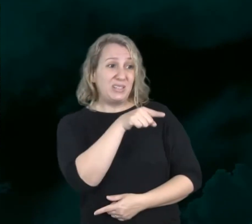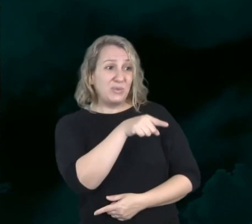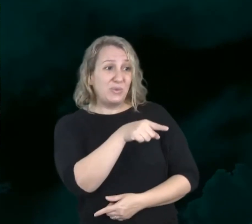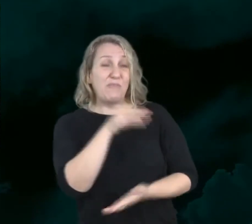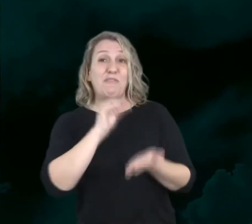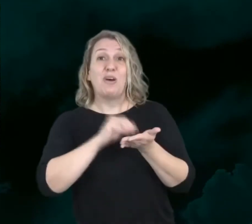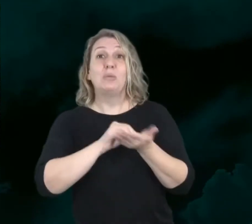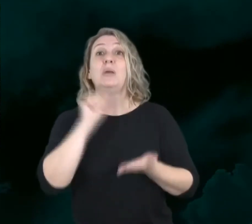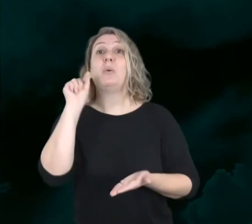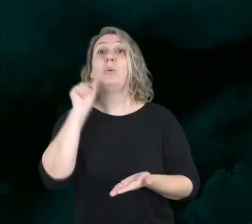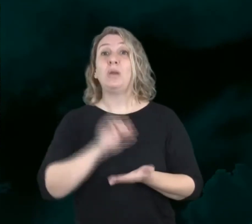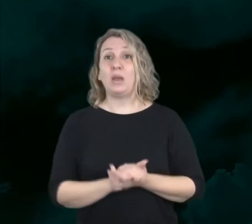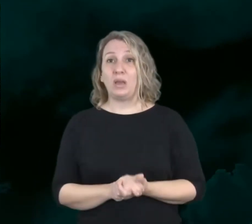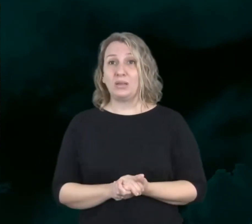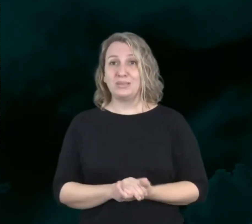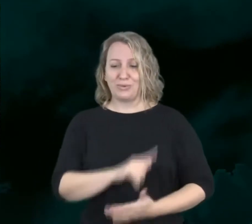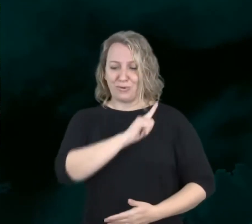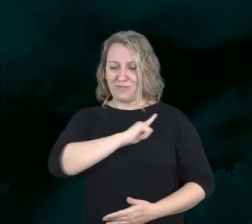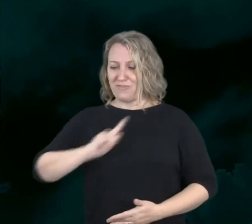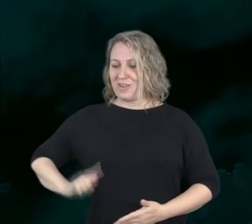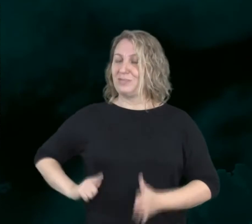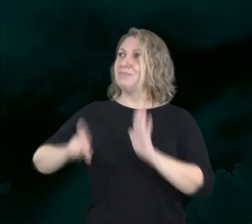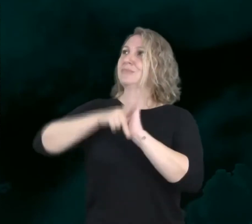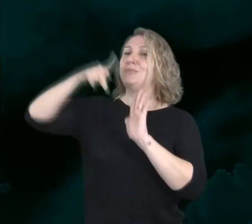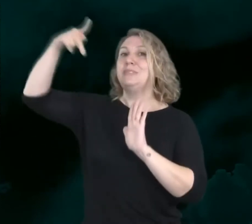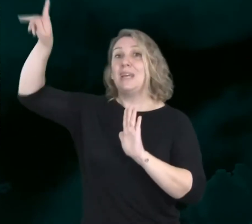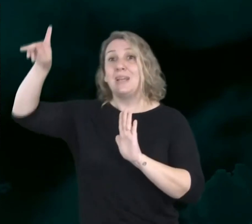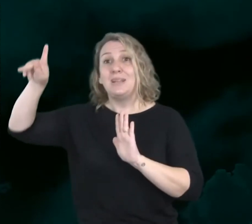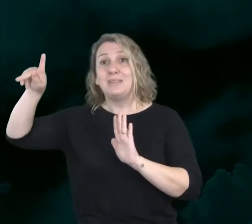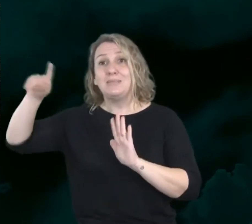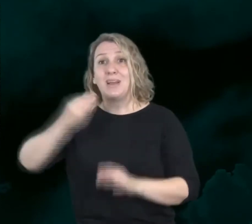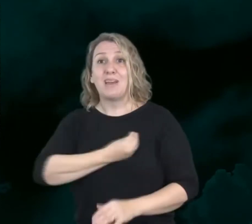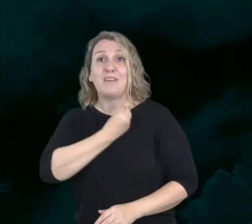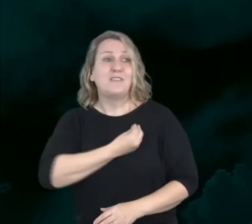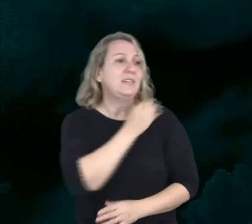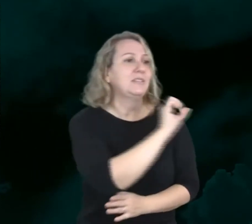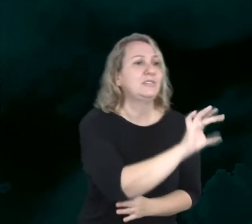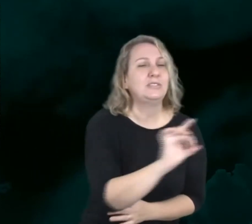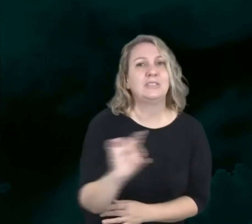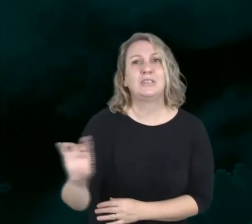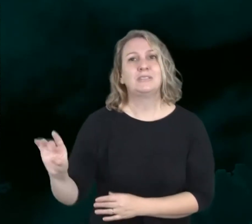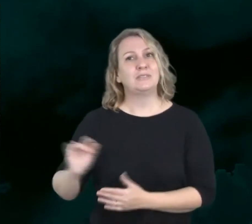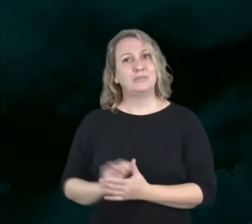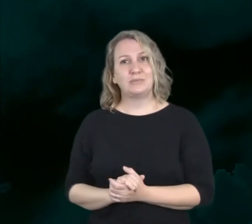bom pastor. É uma ovelha perdida, mas graças a Deus, Deus está